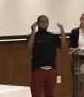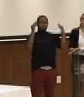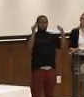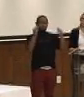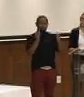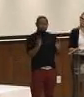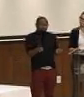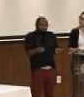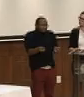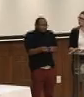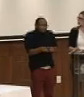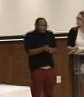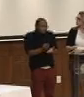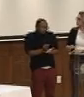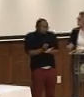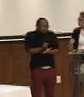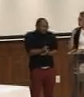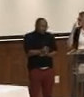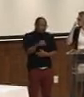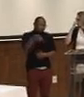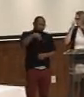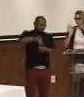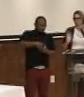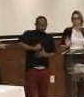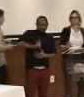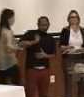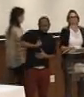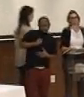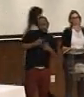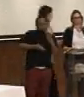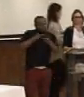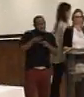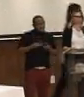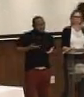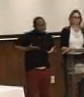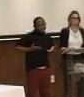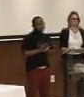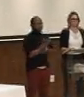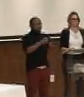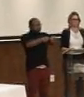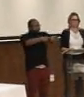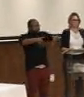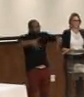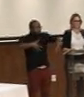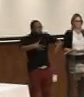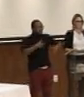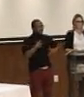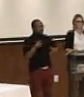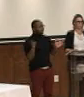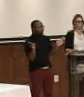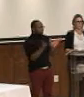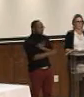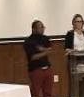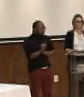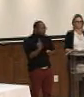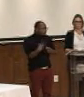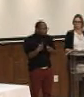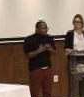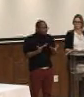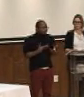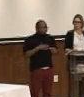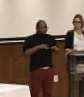que acatou a proposta da comissão do organograma. Por que o senhor desestruturou os